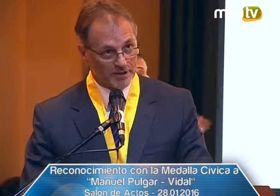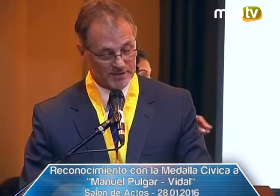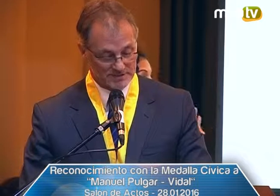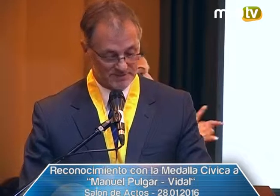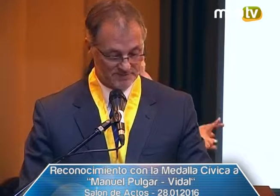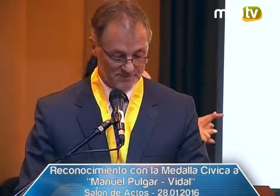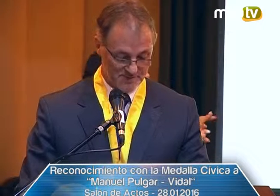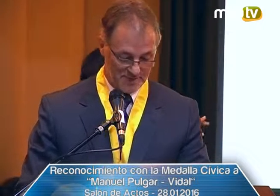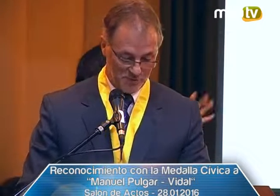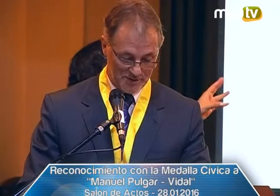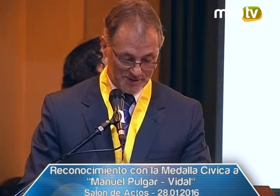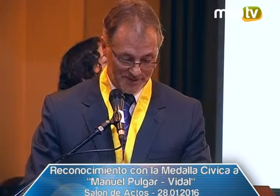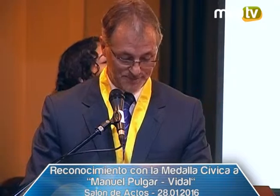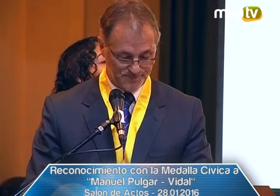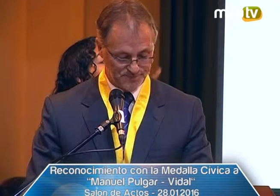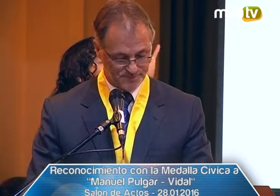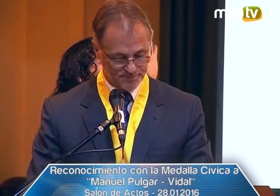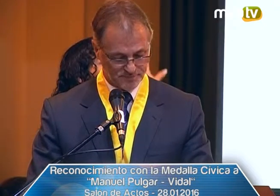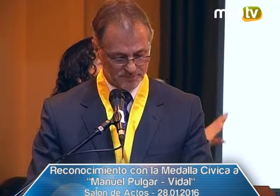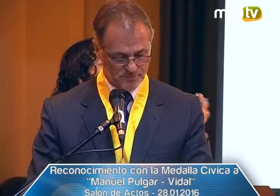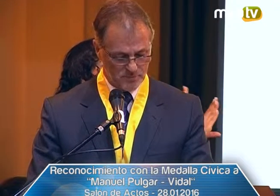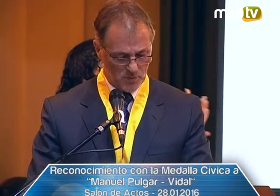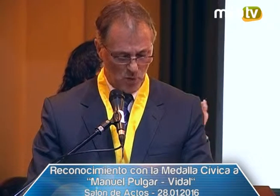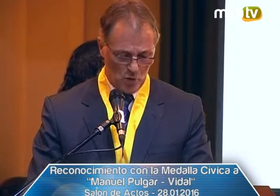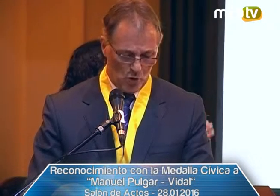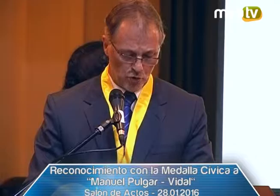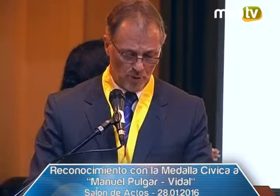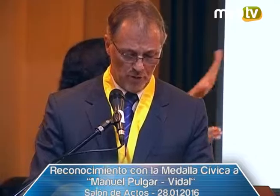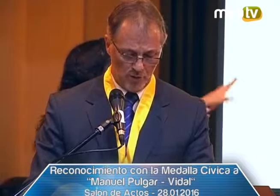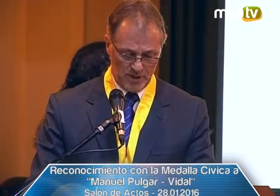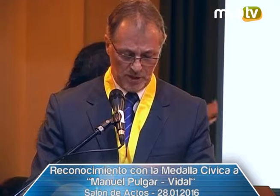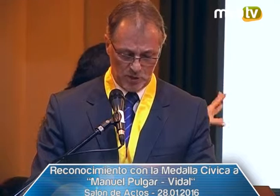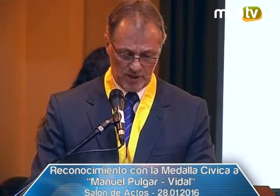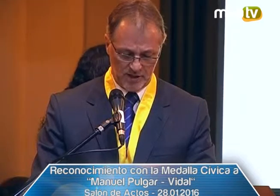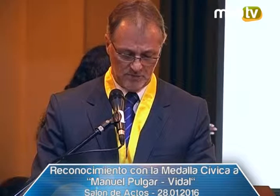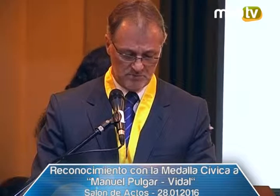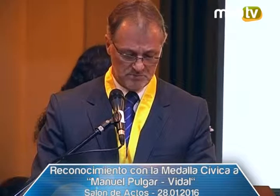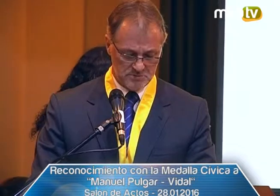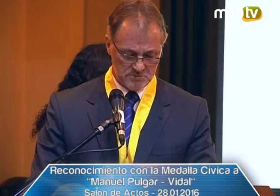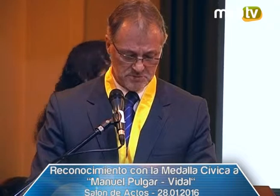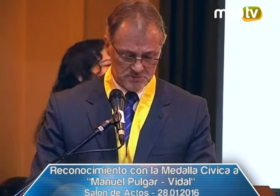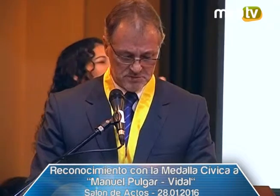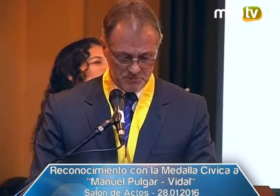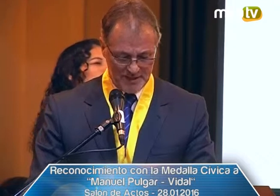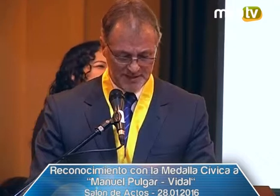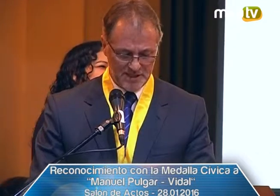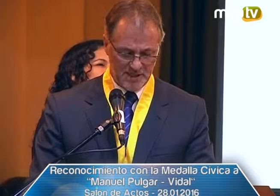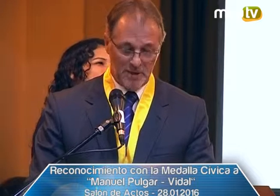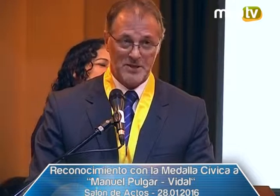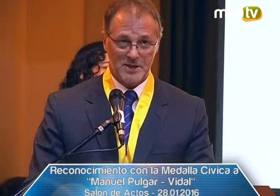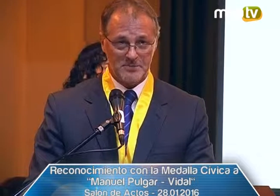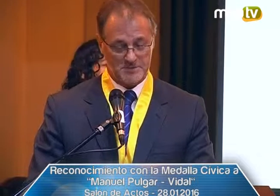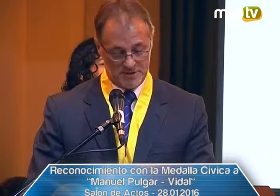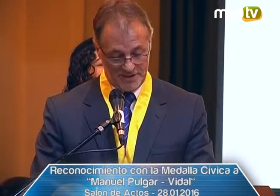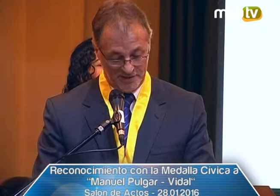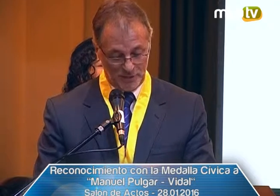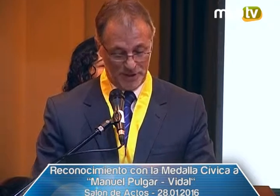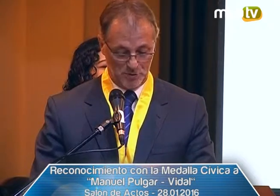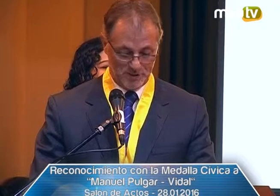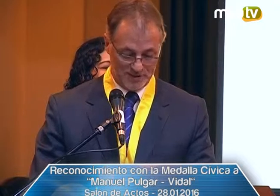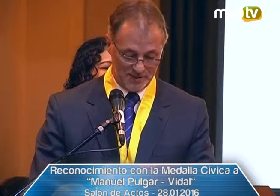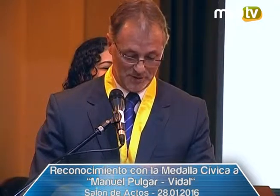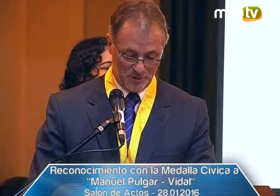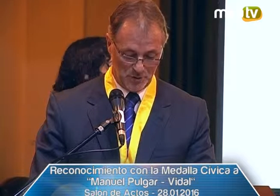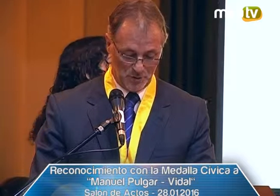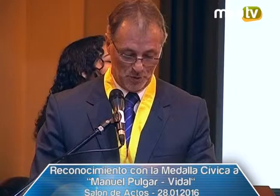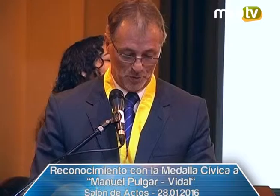de las puertas en la universidad. Otro amigo me dijo que más recientemente, y ya fuera de